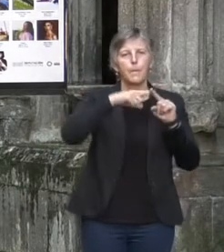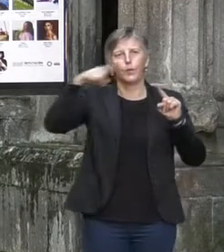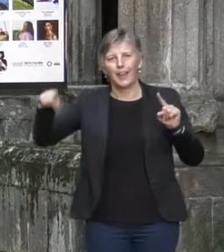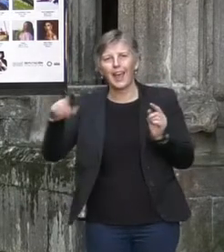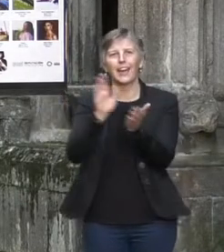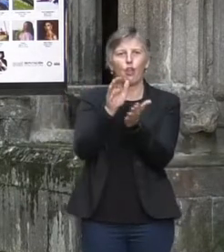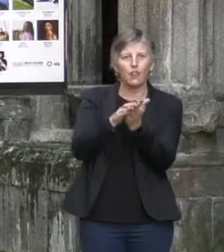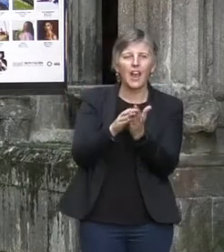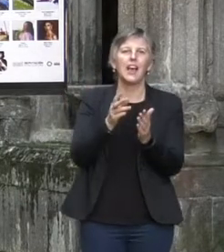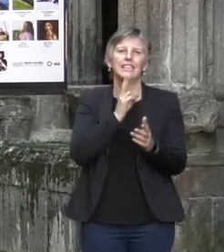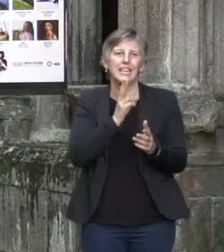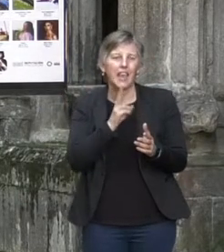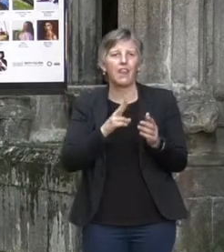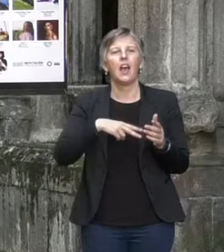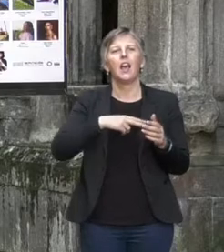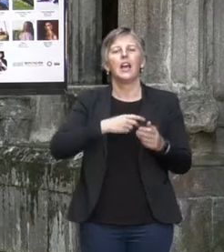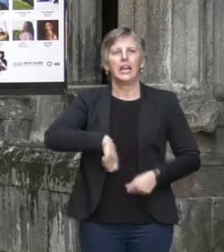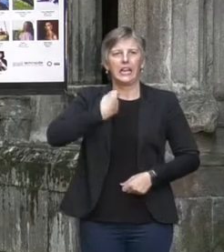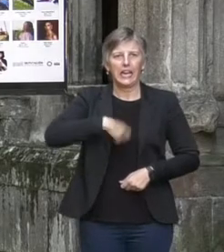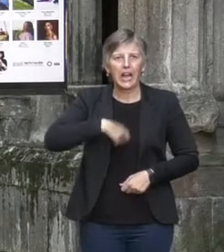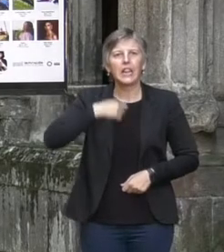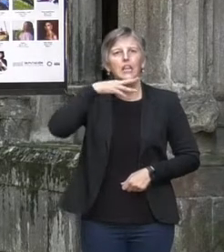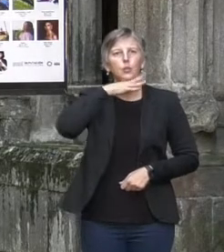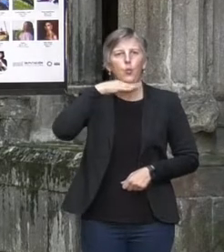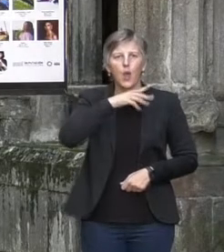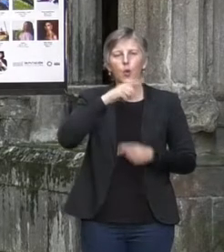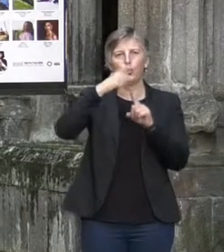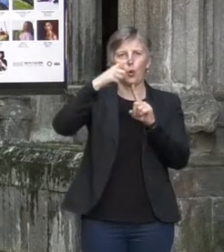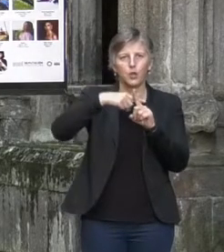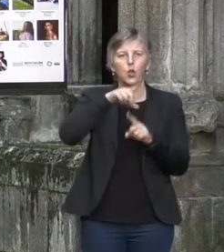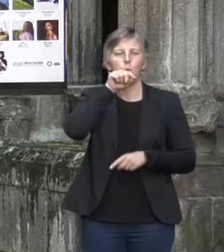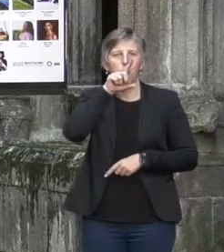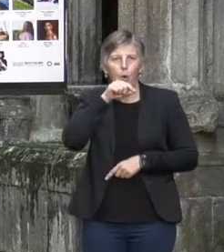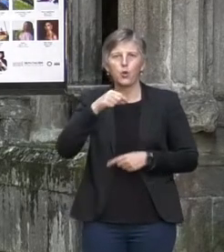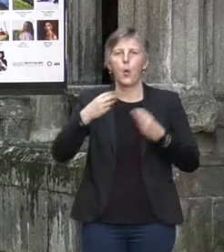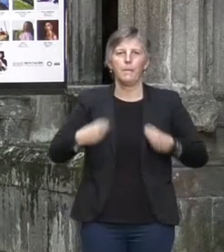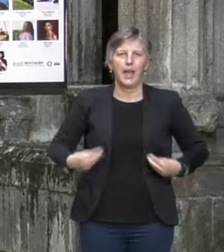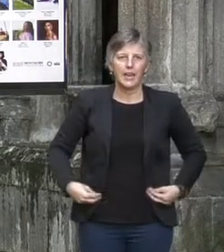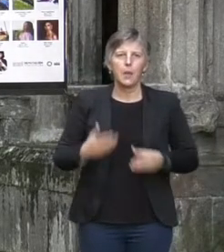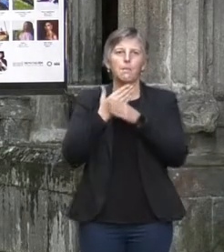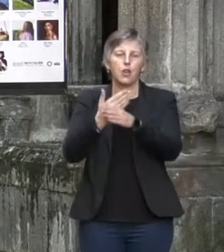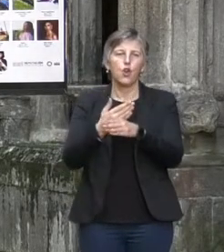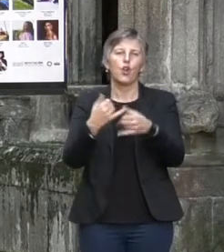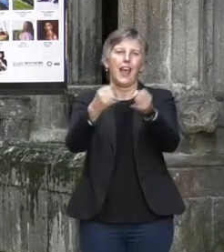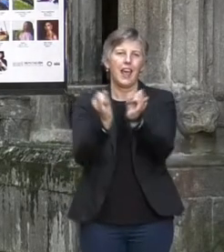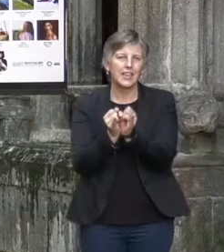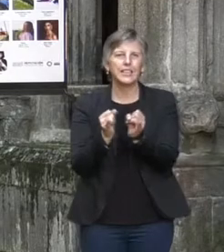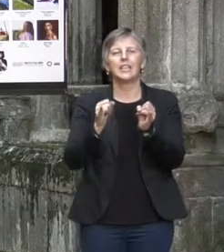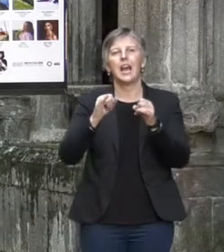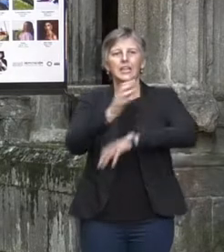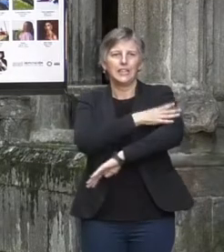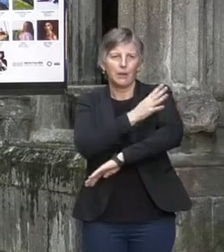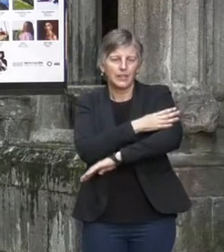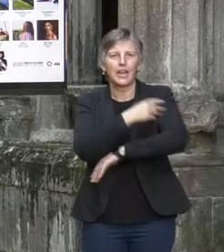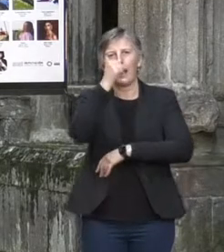Redondela, Silleda, Caldas, Lalín, Bueu, Tomiño, Pollo, Marín, a Illa de Arousa, Baiona, Salvaterra de Miño, Vila